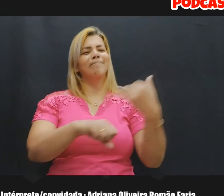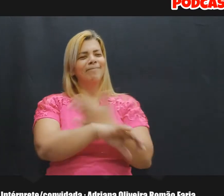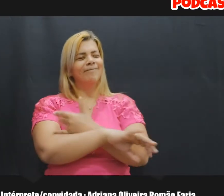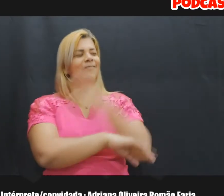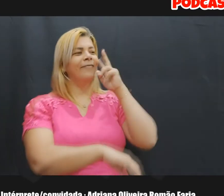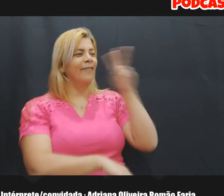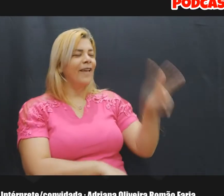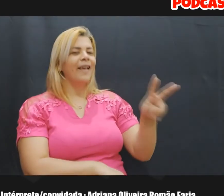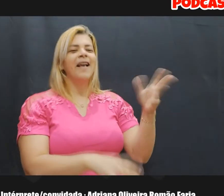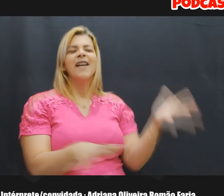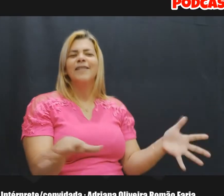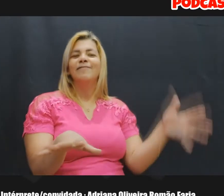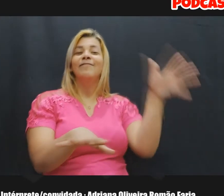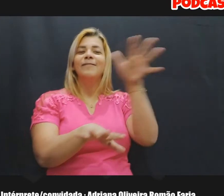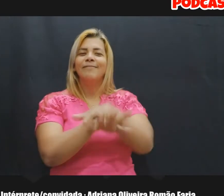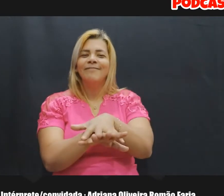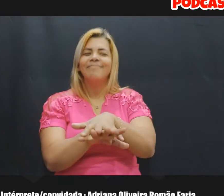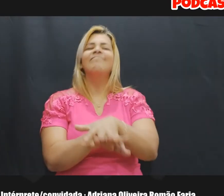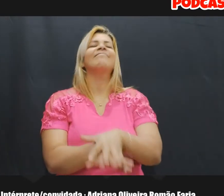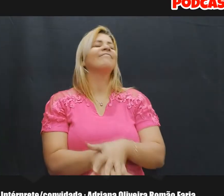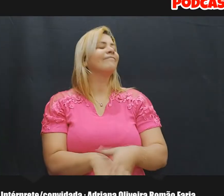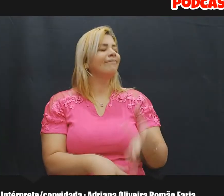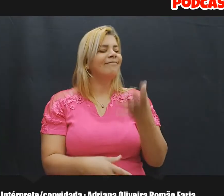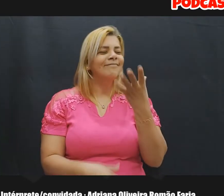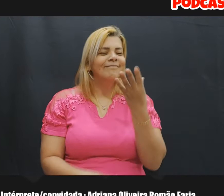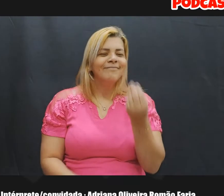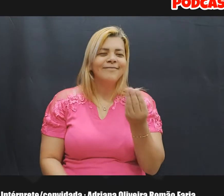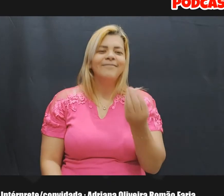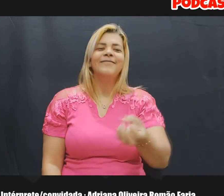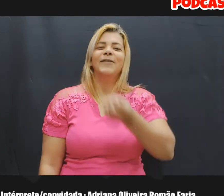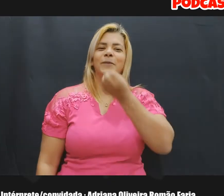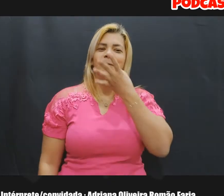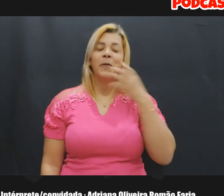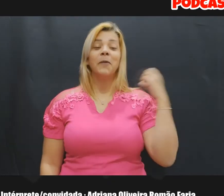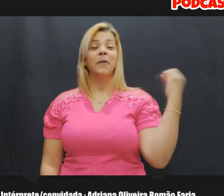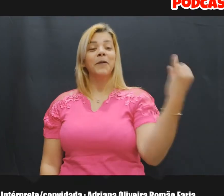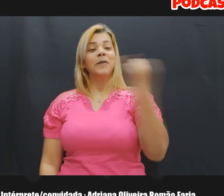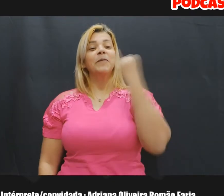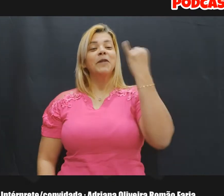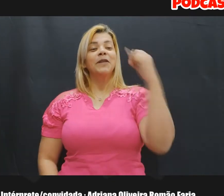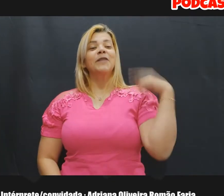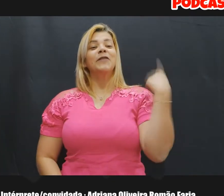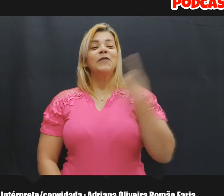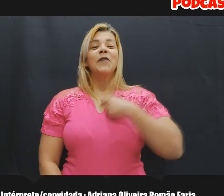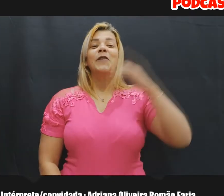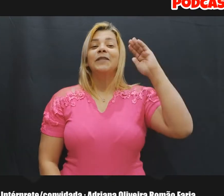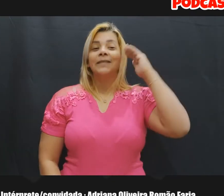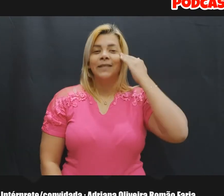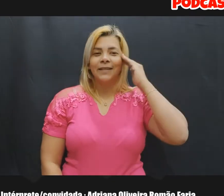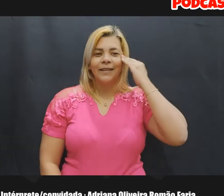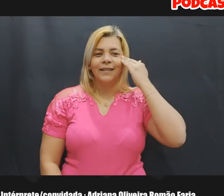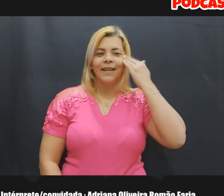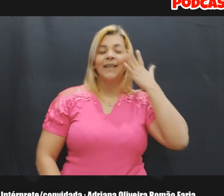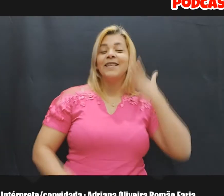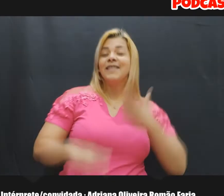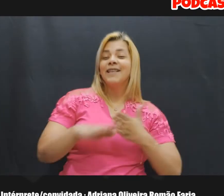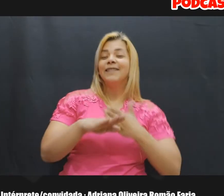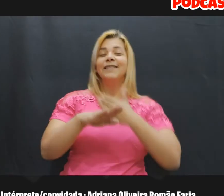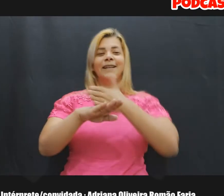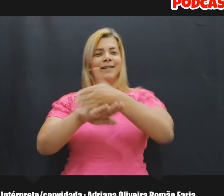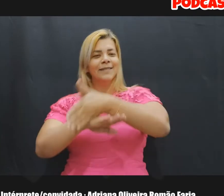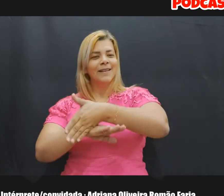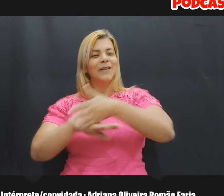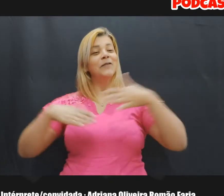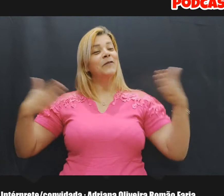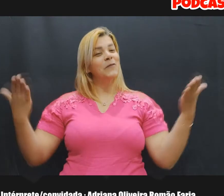ver. Então, é muito importante a gente saber que esse acesso